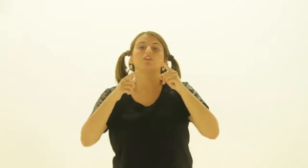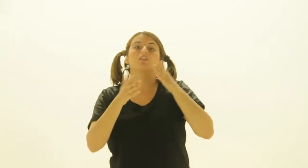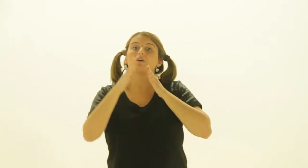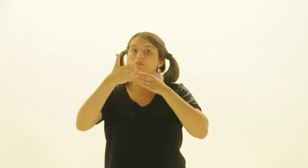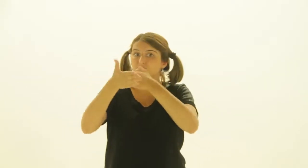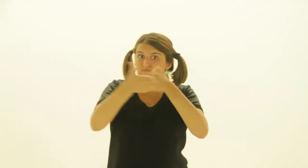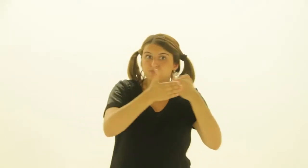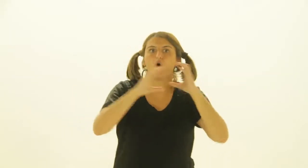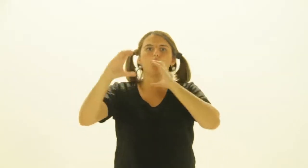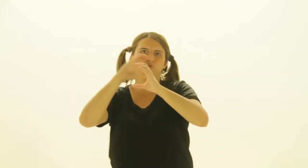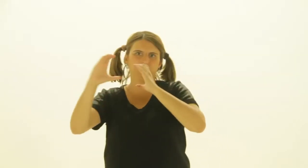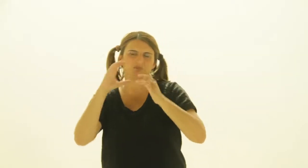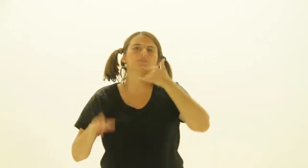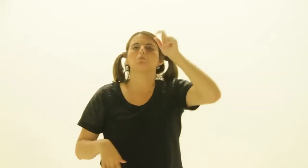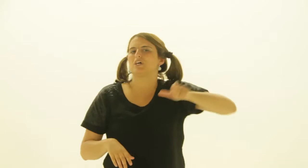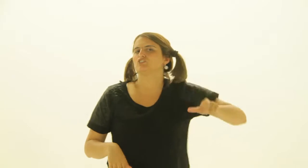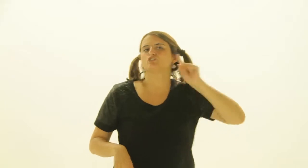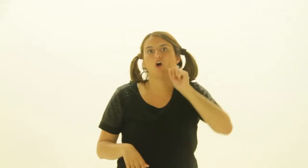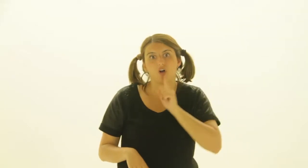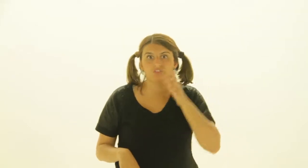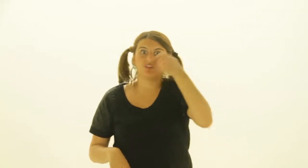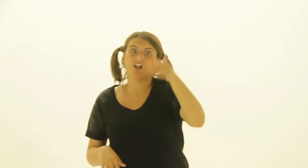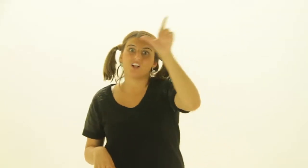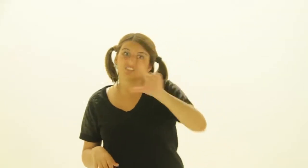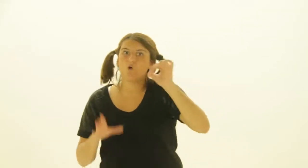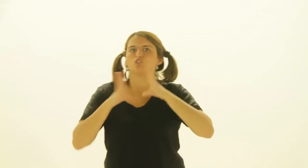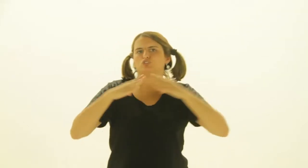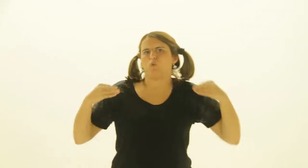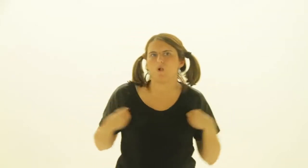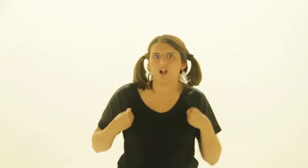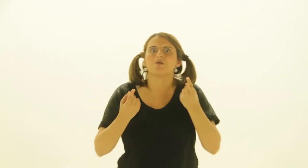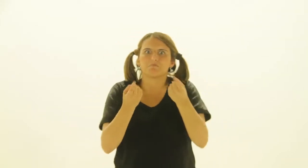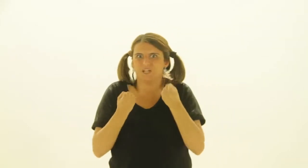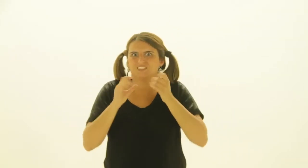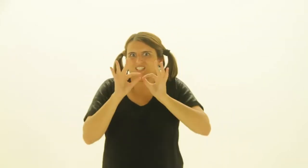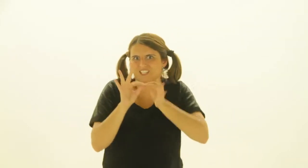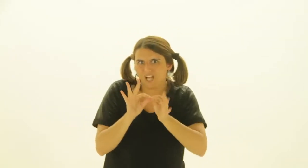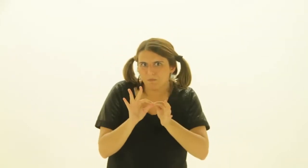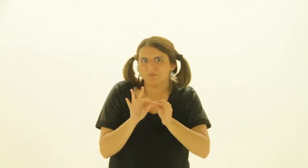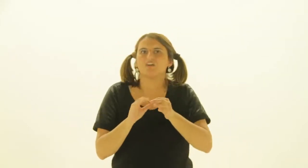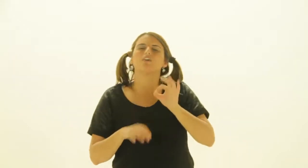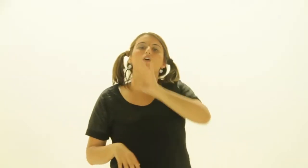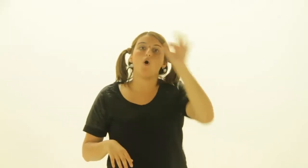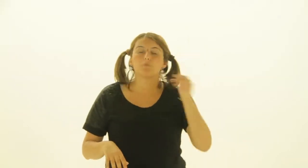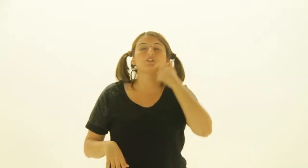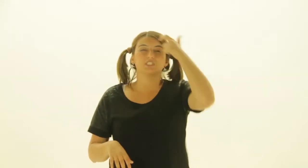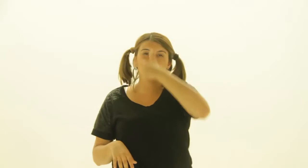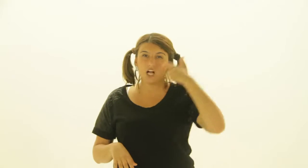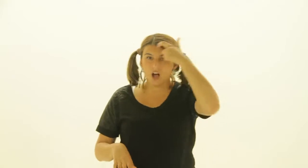Por ejemplo, las personas sordas para ir a la escuela o al liceo necesitan un intérprete. Los niños ciegos, las personas ciegas necesitan el